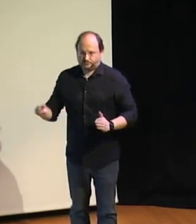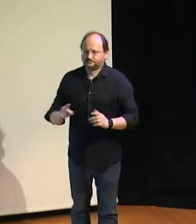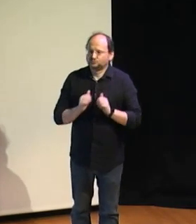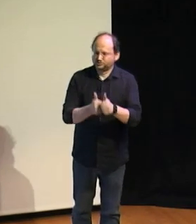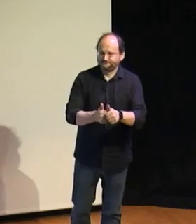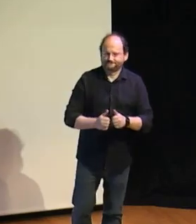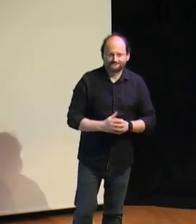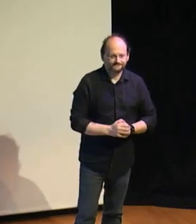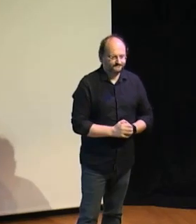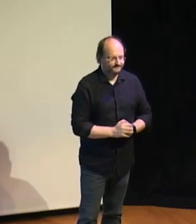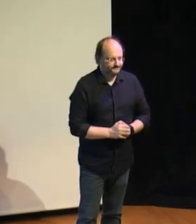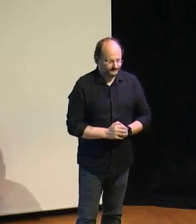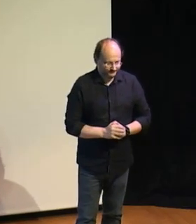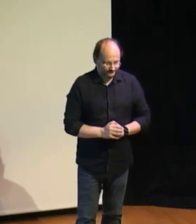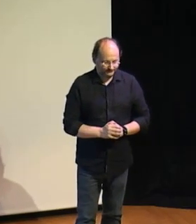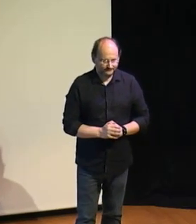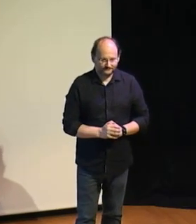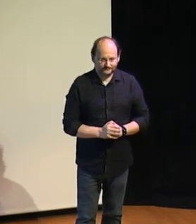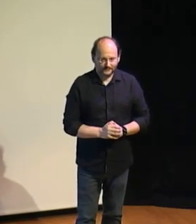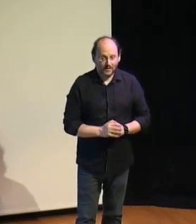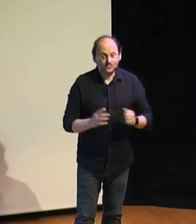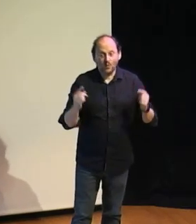parlait pas, c'est pas parce qu'il n'y en avait pas, c'est parce que c'était normal.